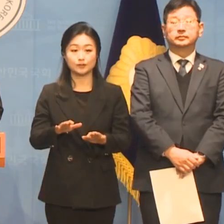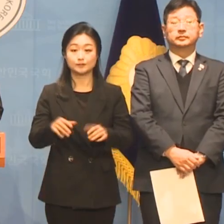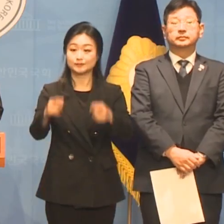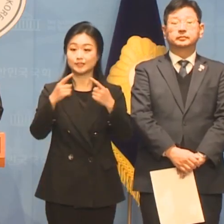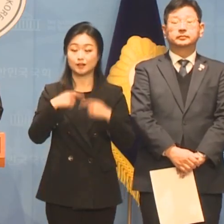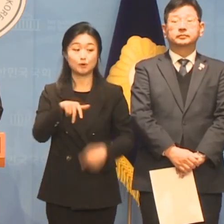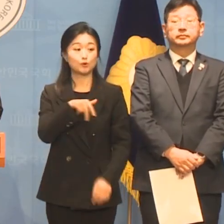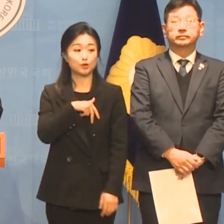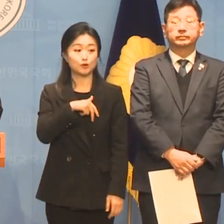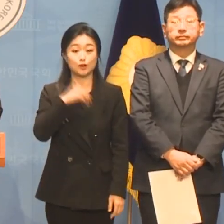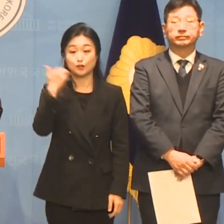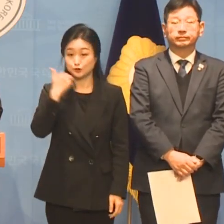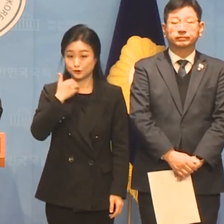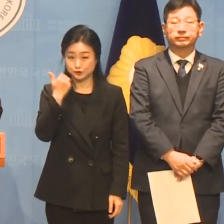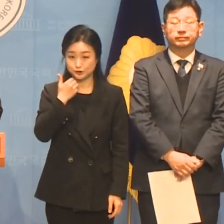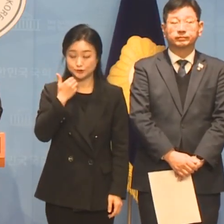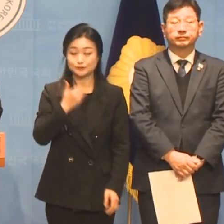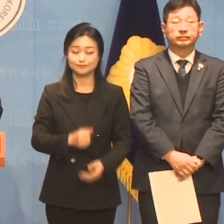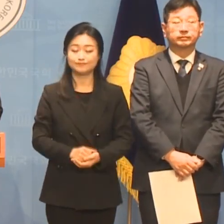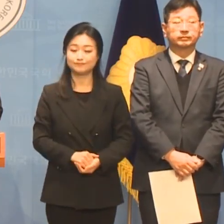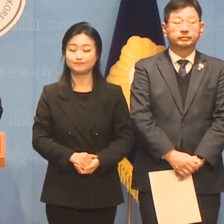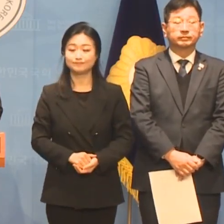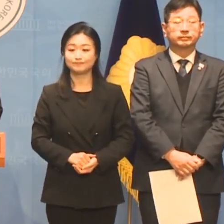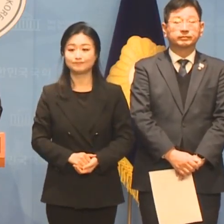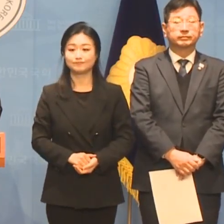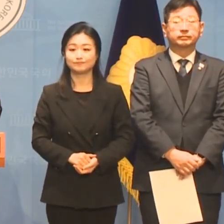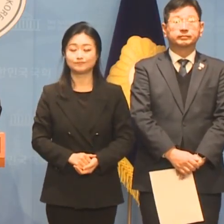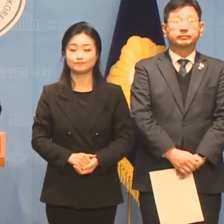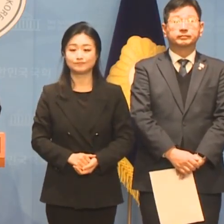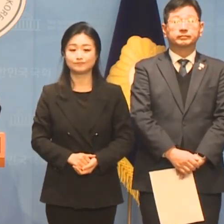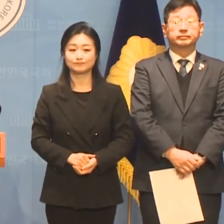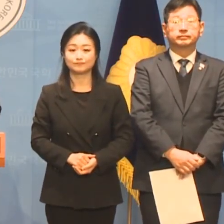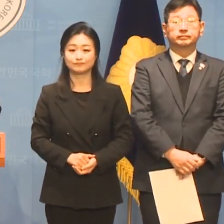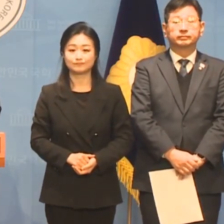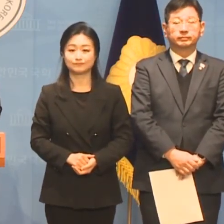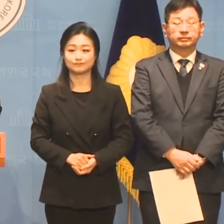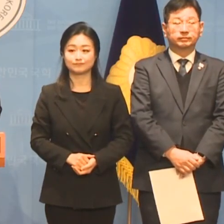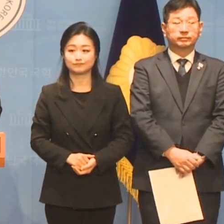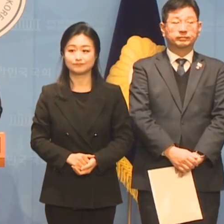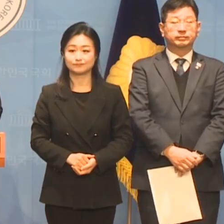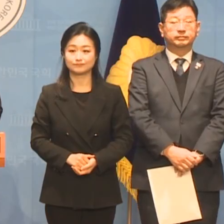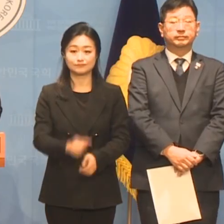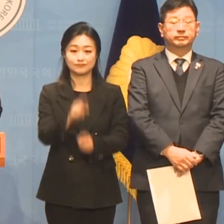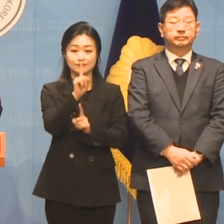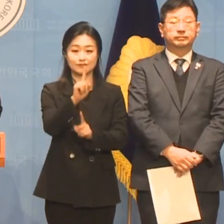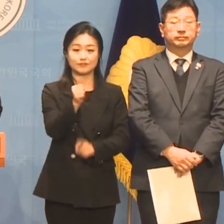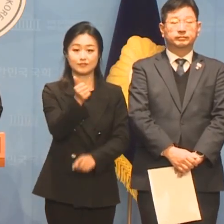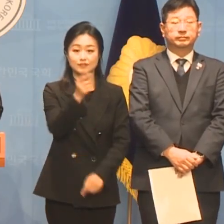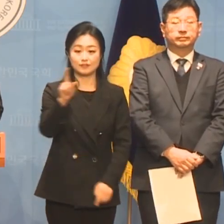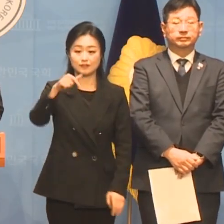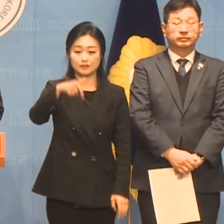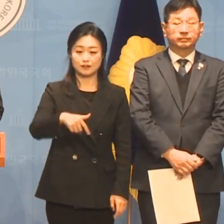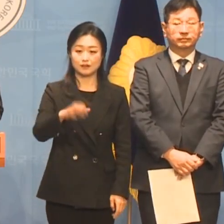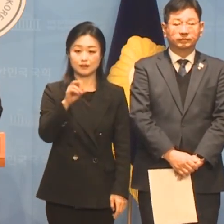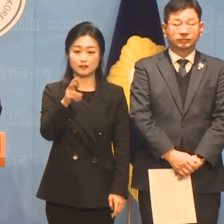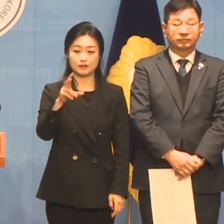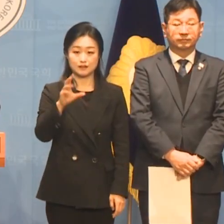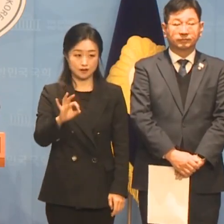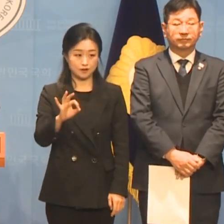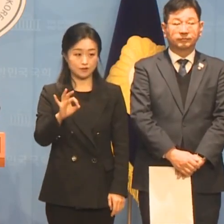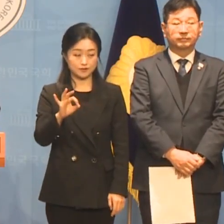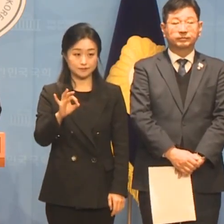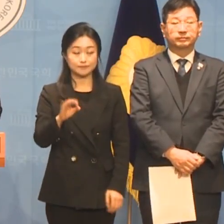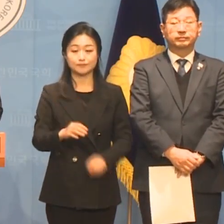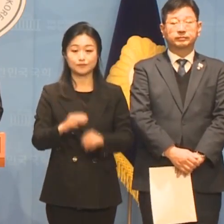참석하신 의원님들을 한 분 한 분 소개해 드리겠습니다. 이하경 국회